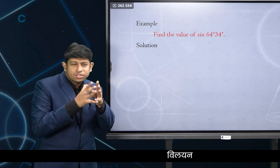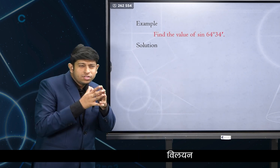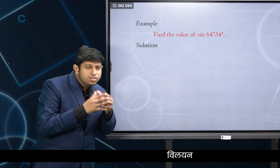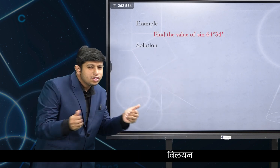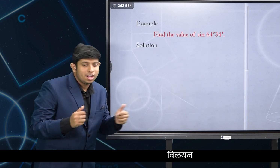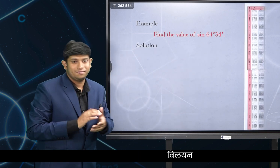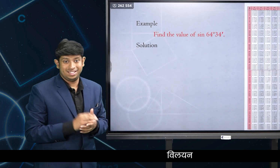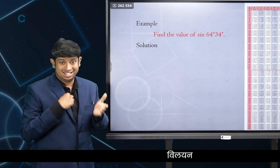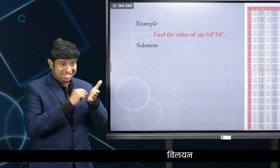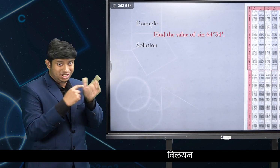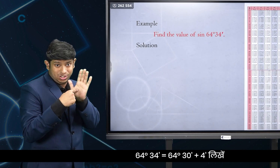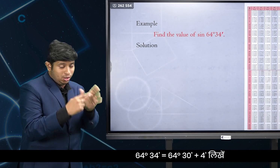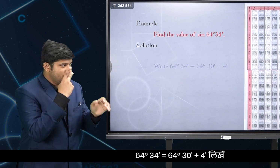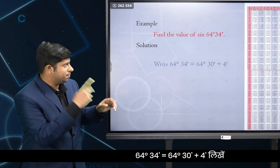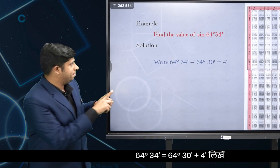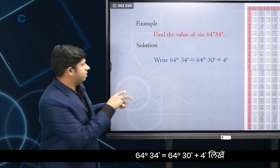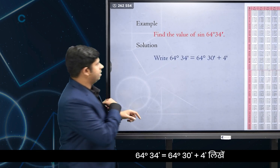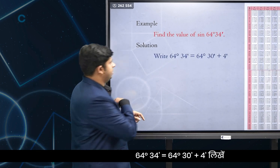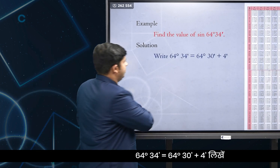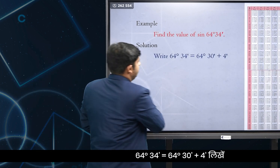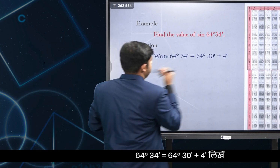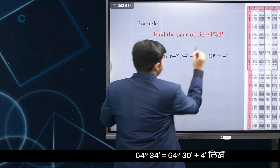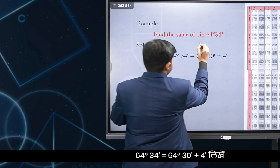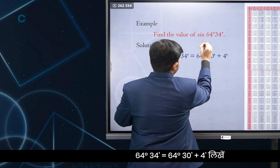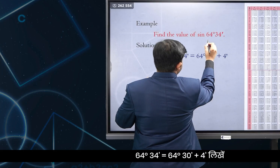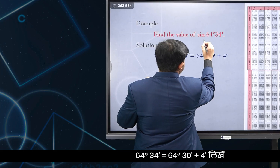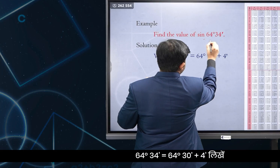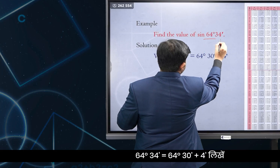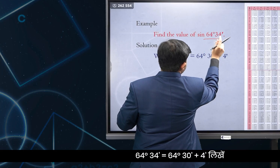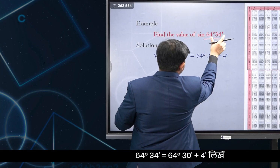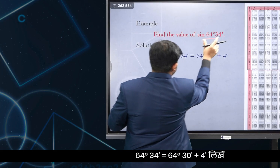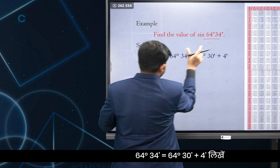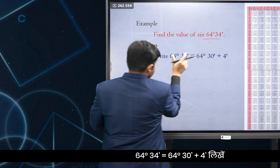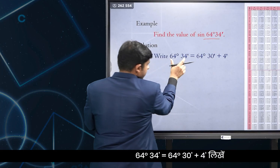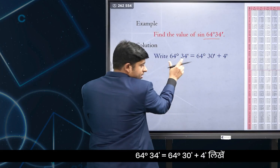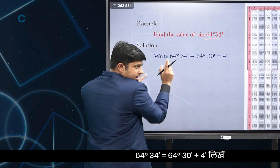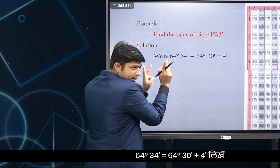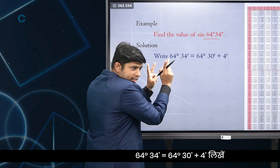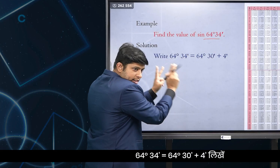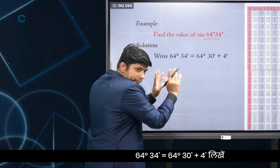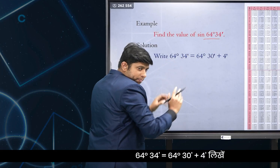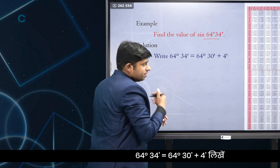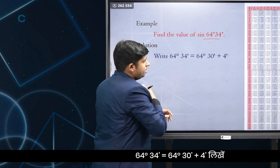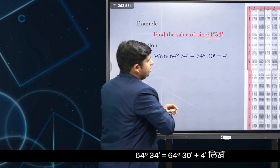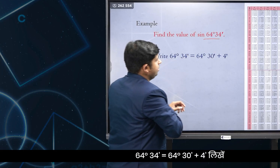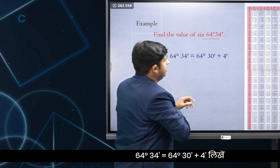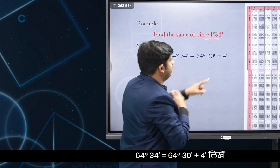विलयन 64 डिग्री 34 मिनट का 64 डिग्री 34 मिनट प्लस 4 मिनट